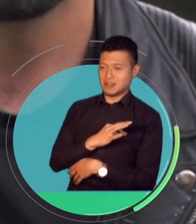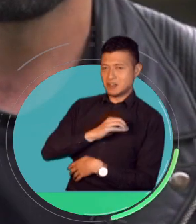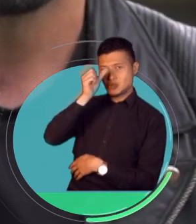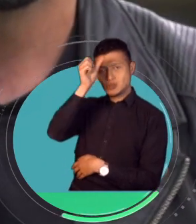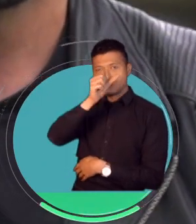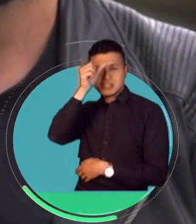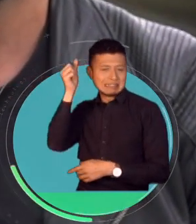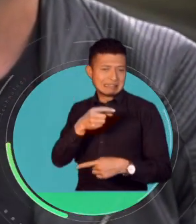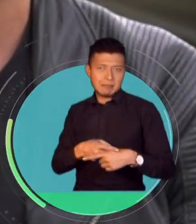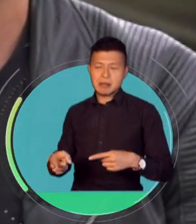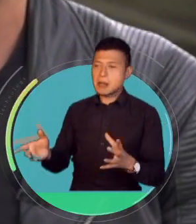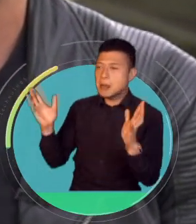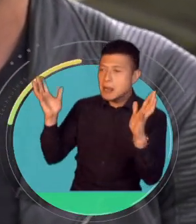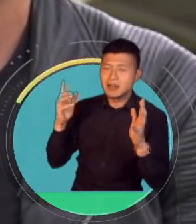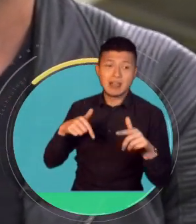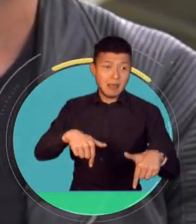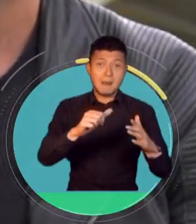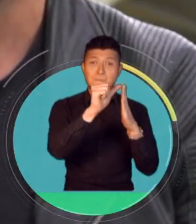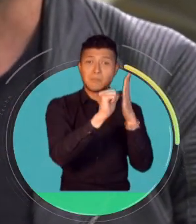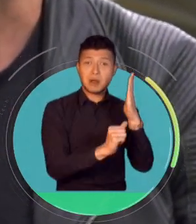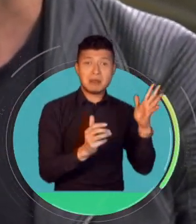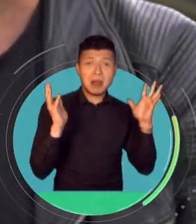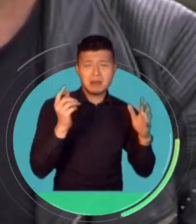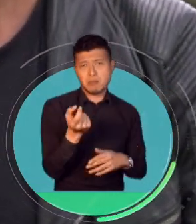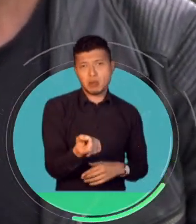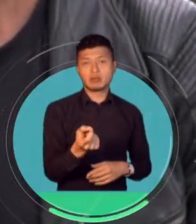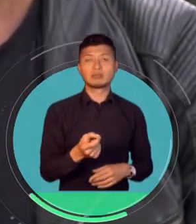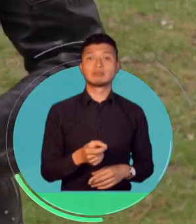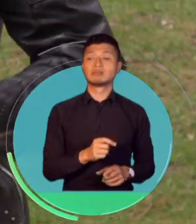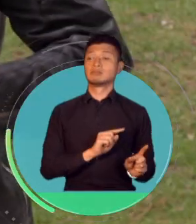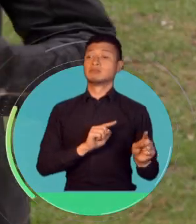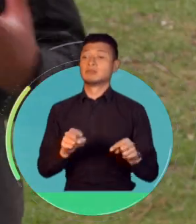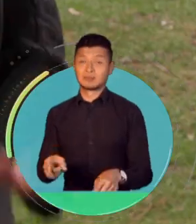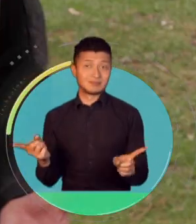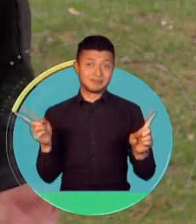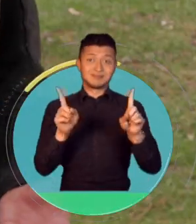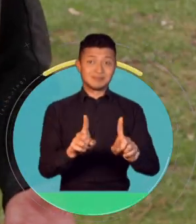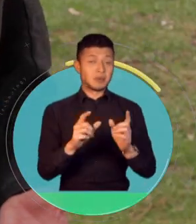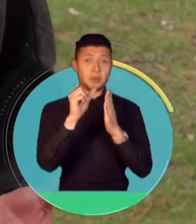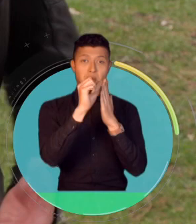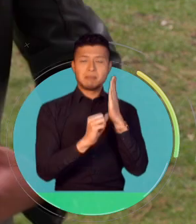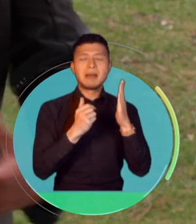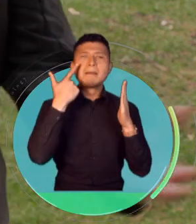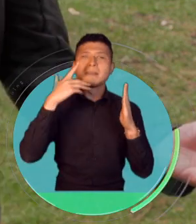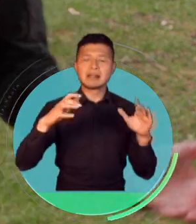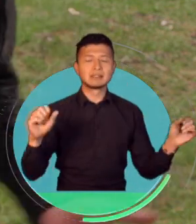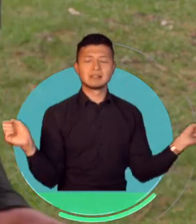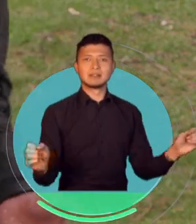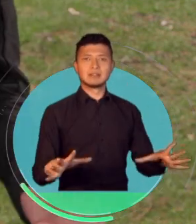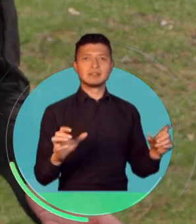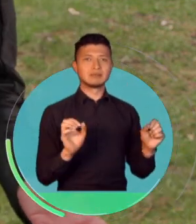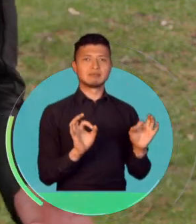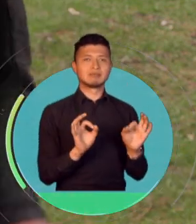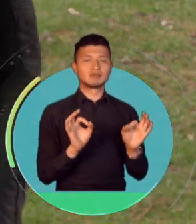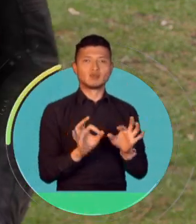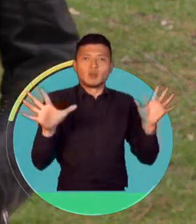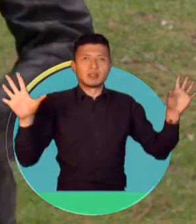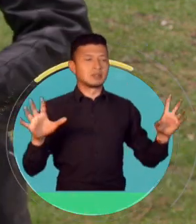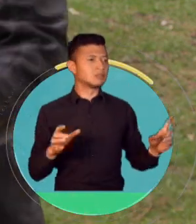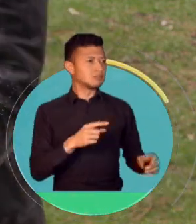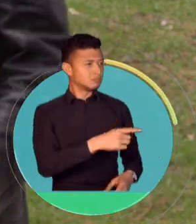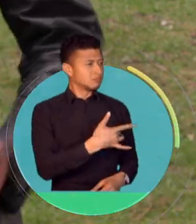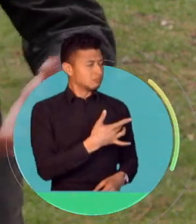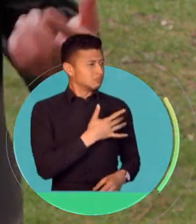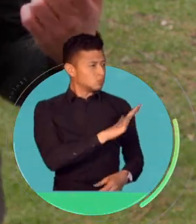durante el fin de semana La semana poco hablamos del programa pero cuando llegamos al programa es como que hay magia y como